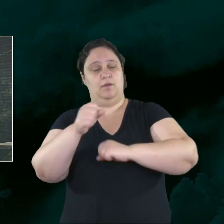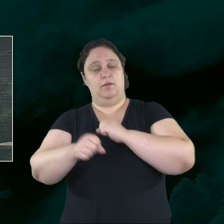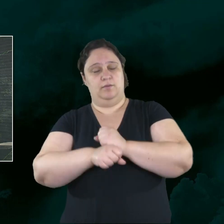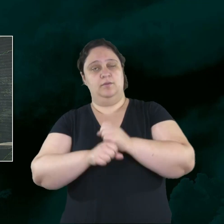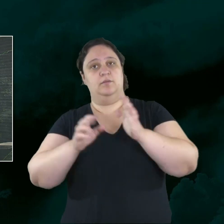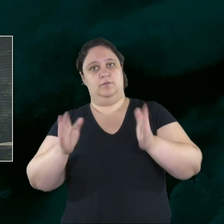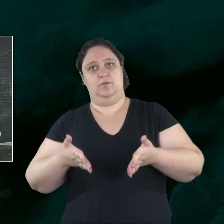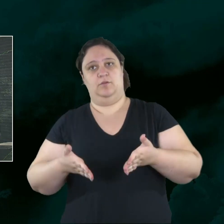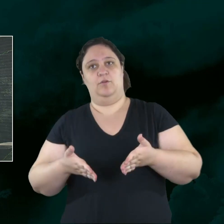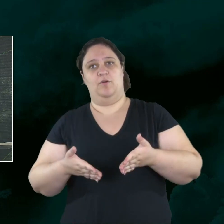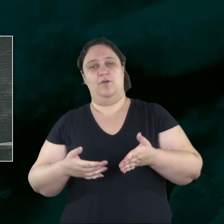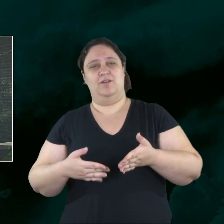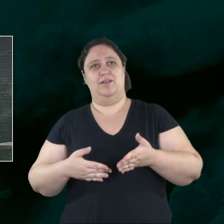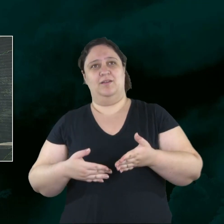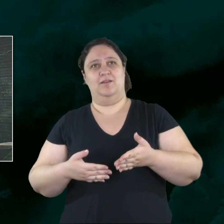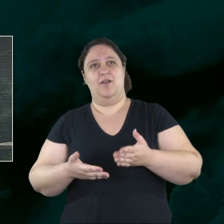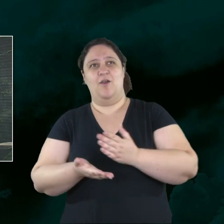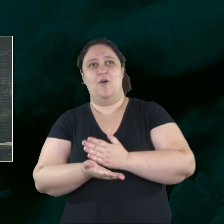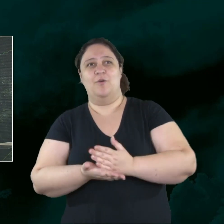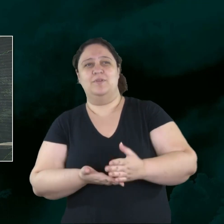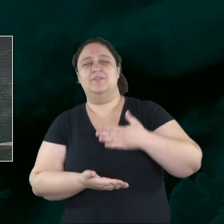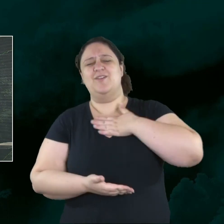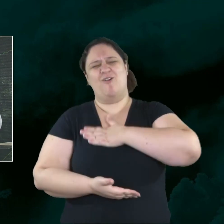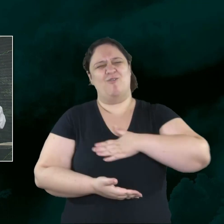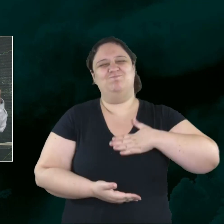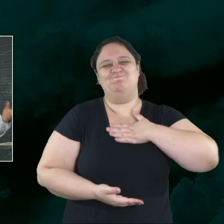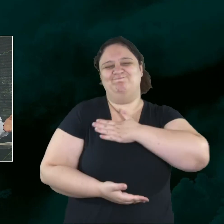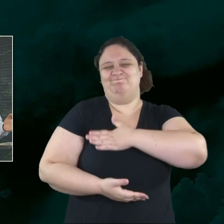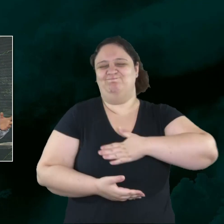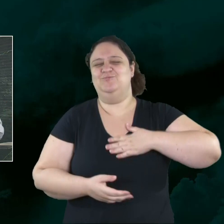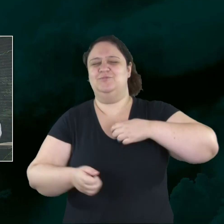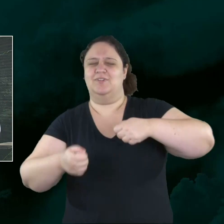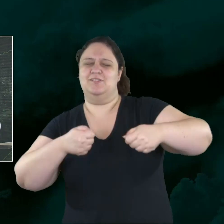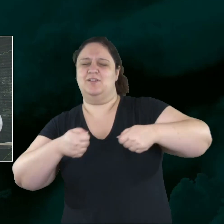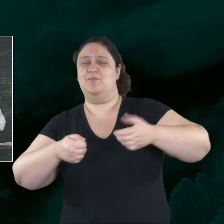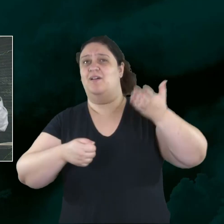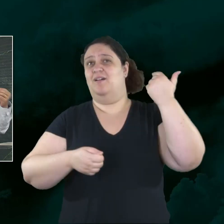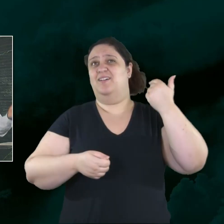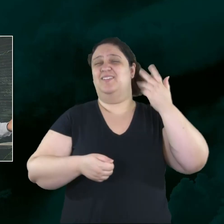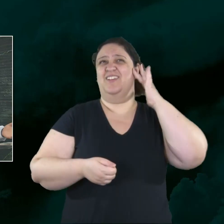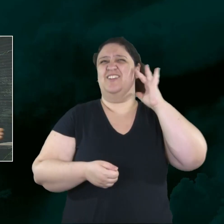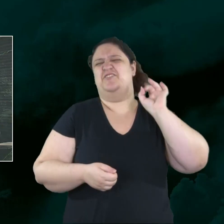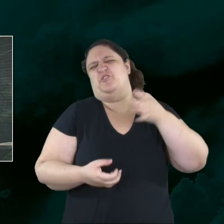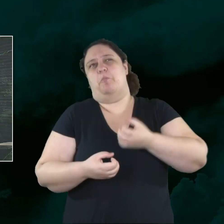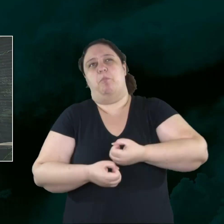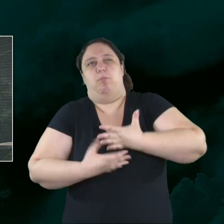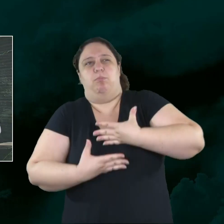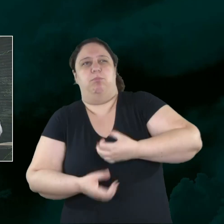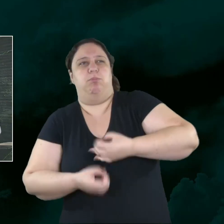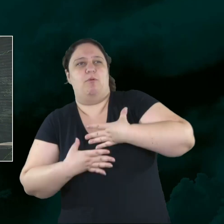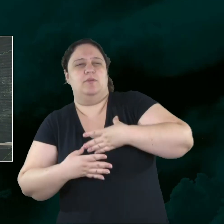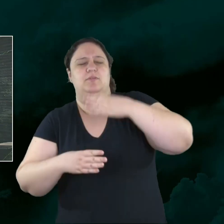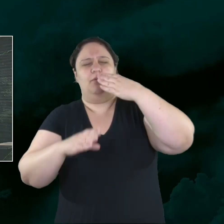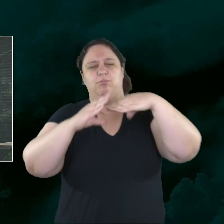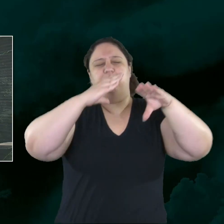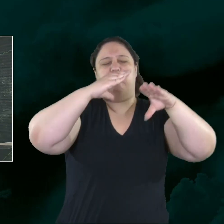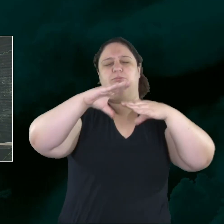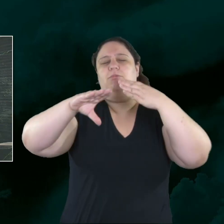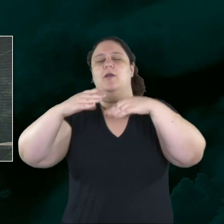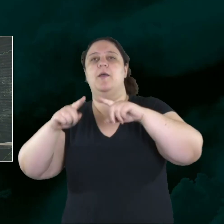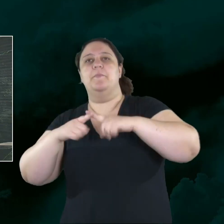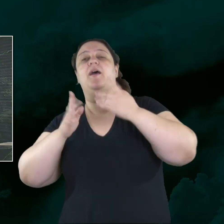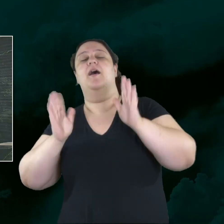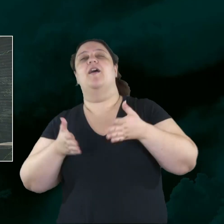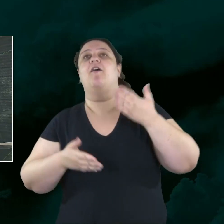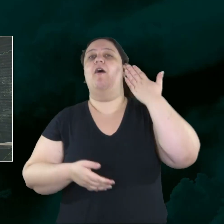apreciar mais o livro de Salmos. Para mim o livro de Salmos era um livro de poesia, era um livro de cânticos, mas agora